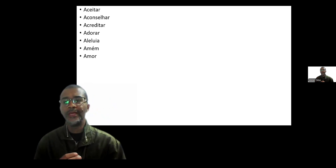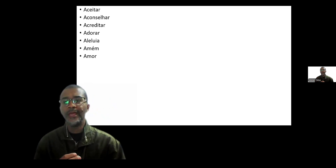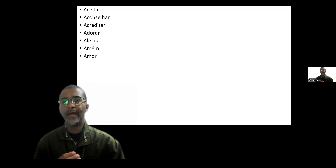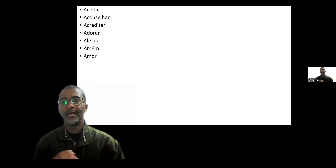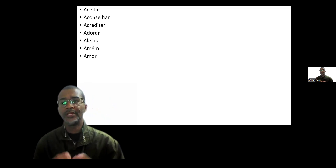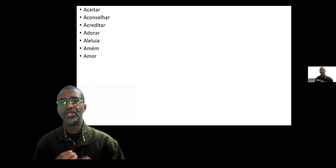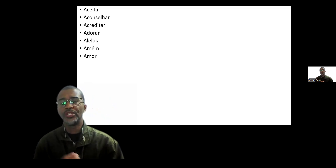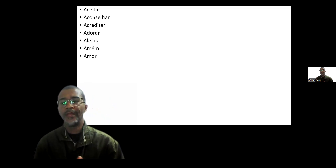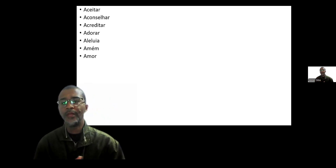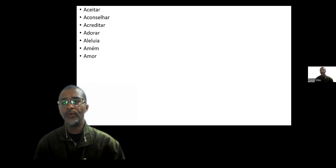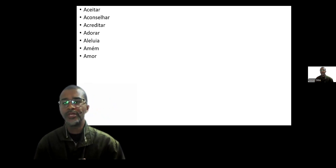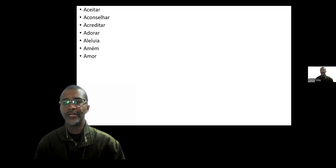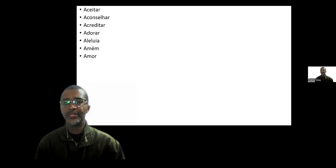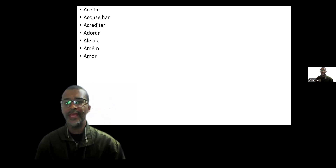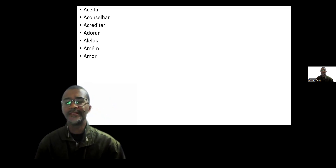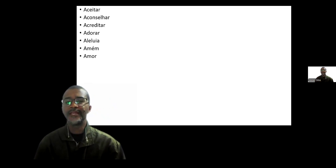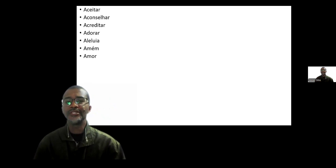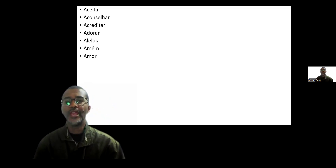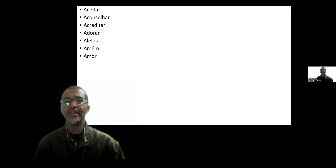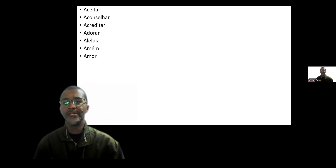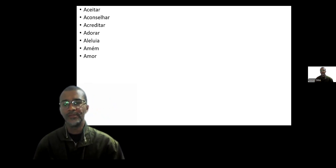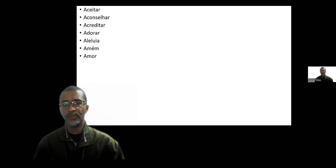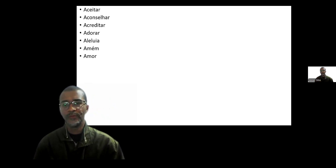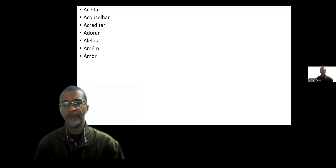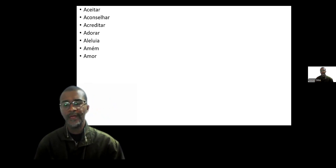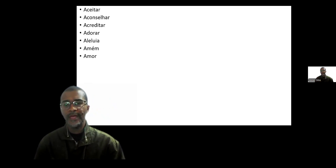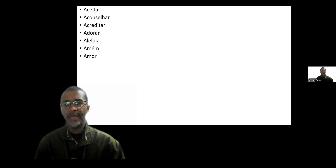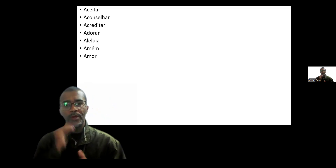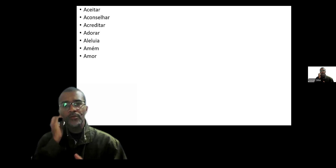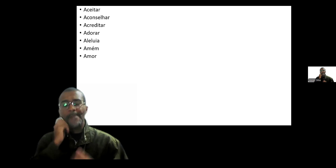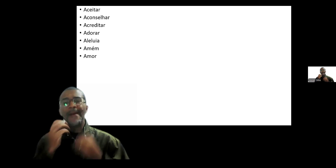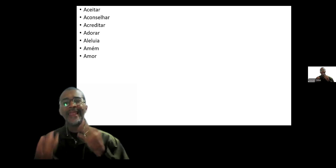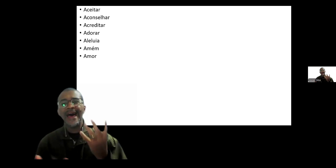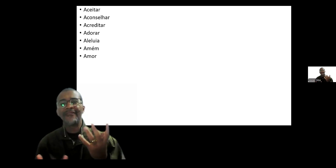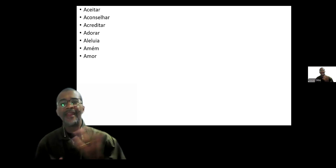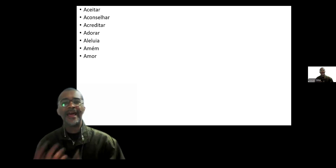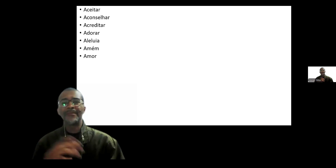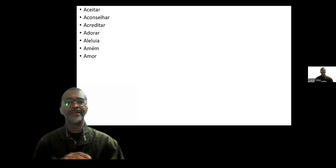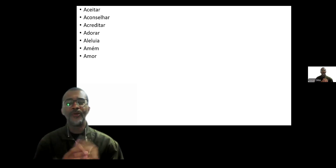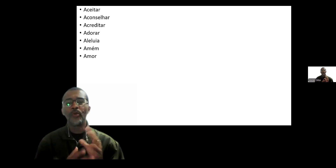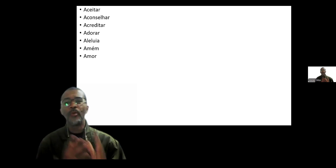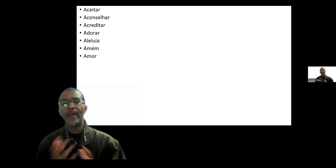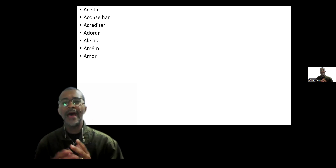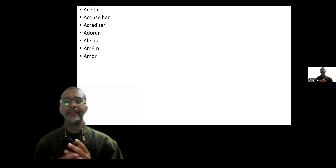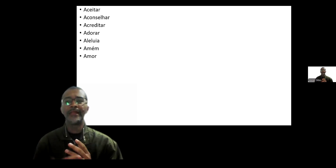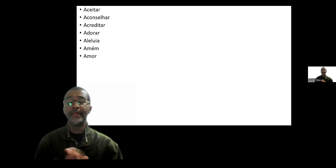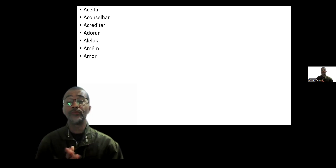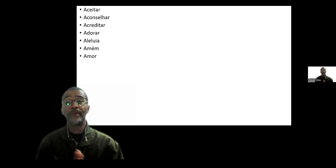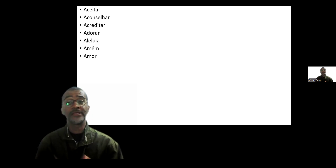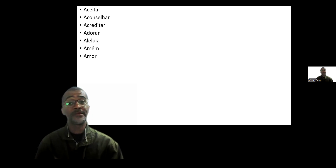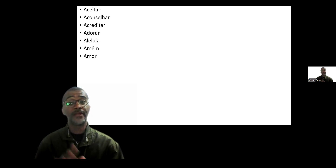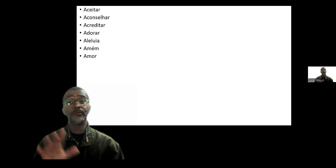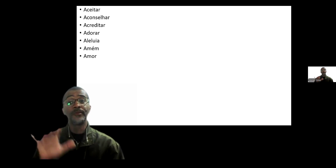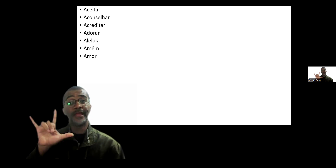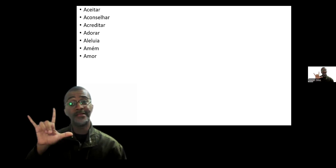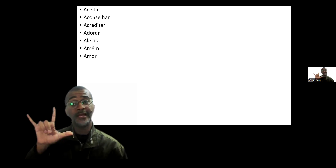Isso aqui a gente chama em linguística de estrangeirismo. É quando uma palavra ela acaba sendo incorporada na língua e tudo